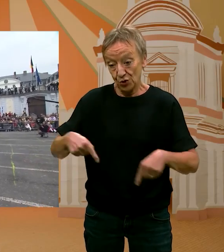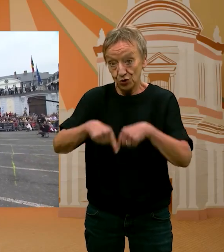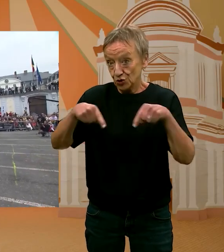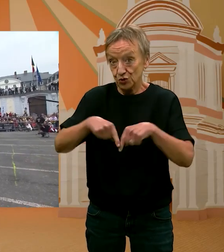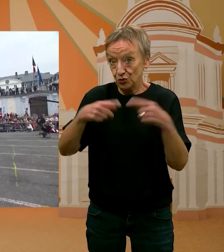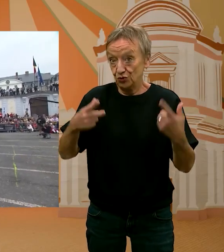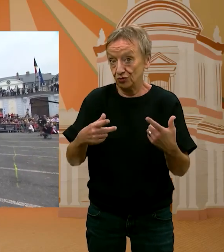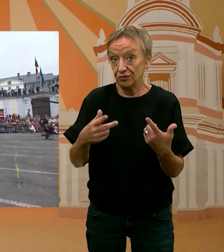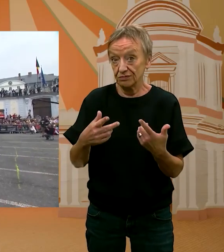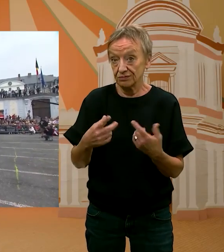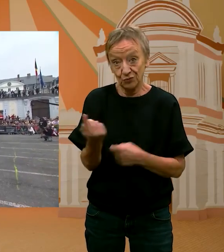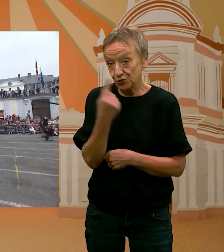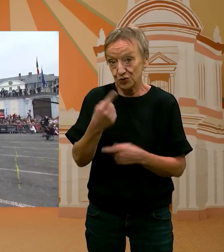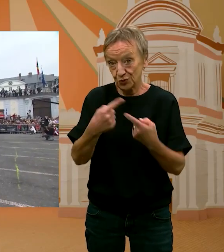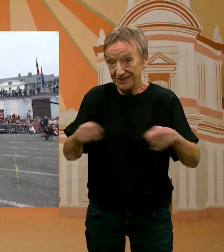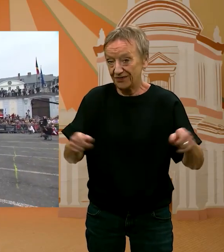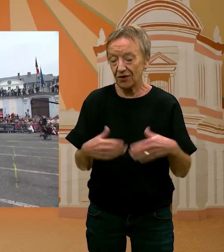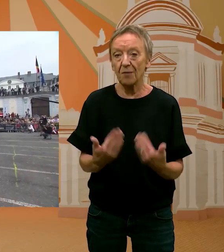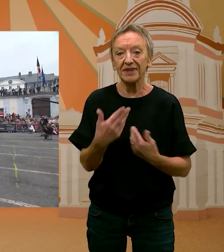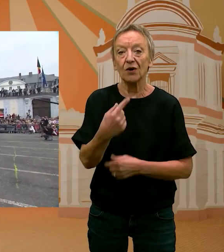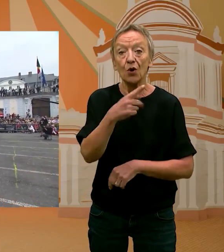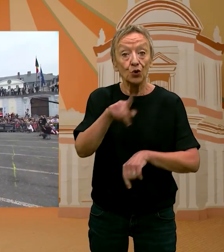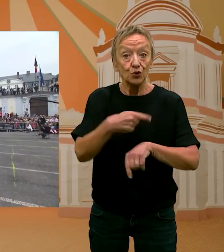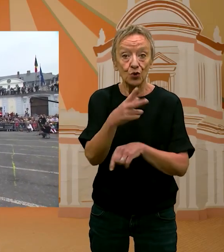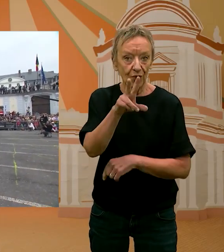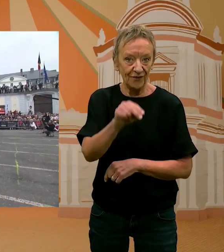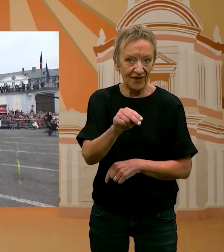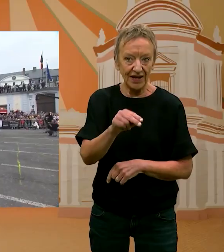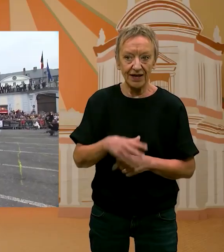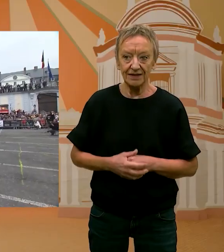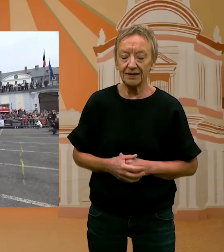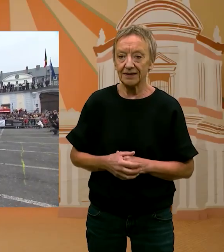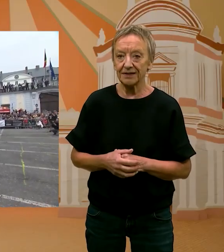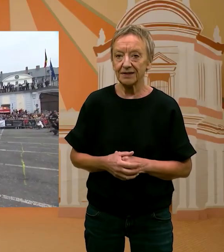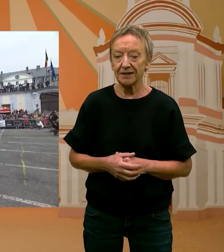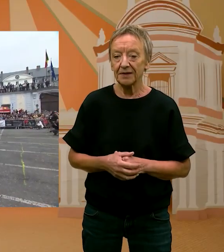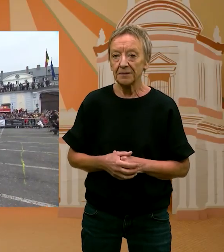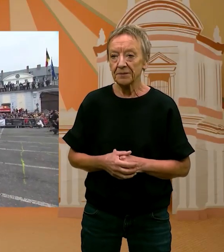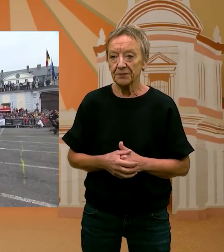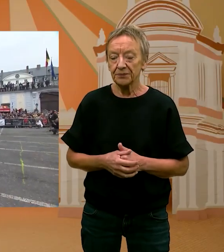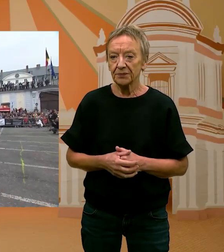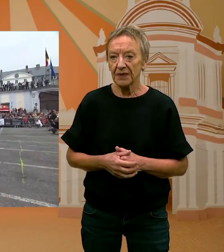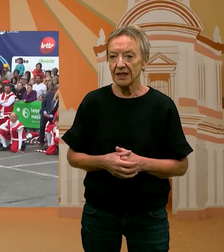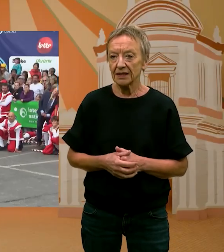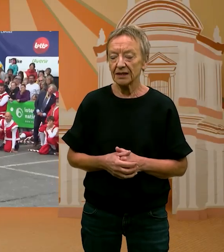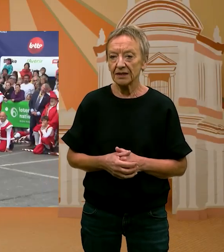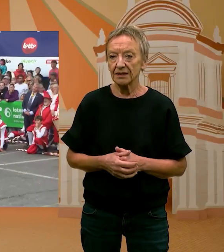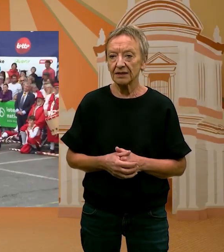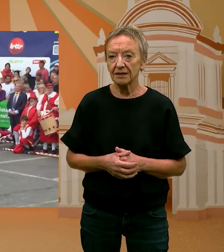ressemblent. Là, 1h20 et un scénario de nouveau. Après, la météo improbable. est Qui aurait idéale, pu le dire? Oui. Il fait pas trop chaud Ils par rapport